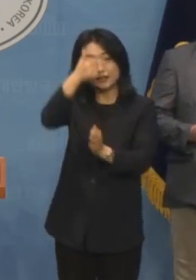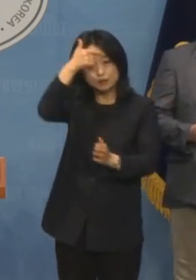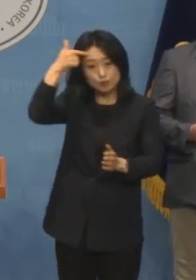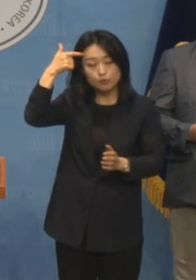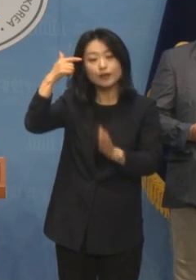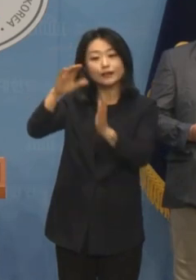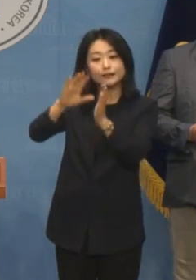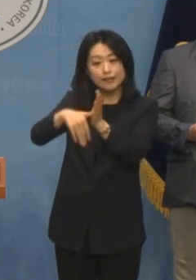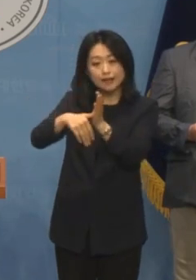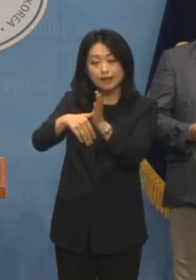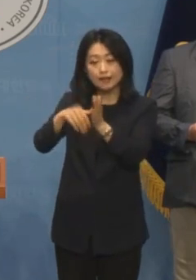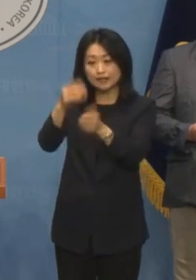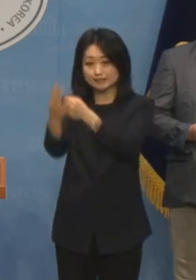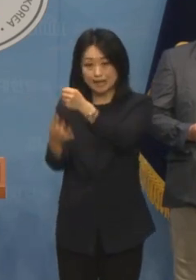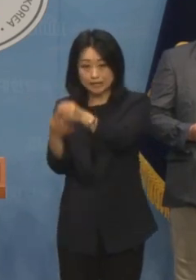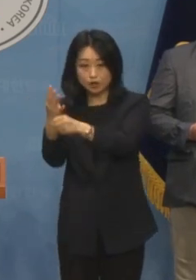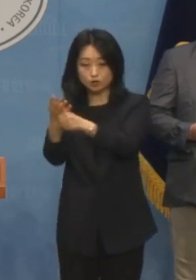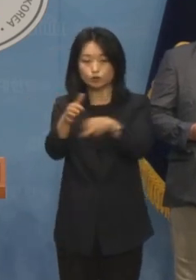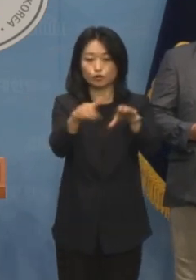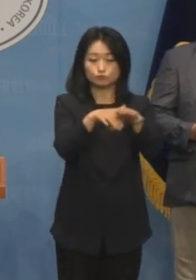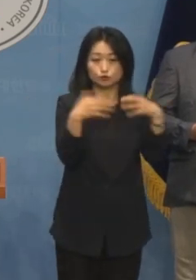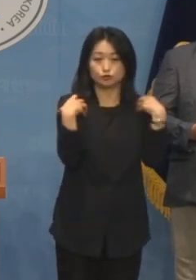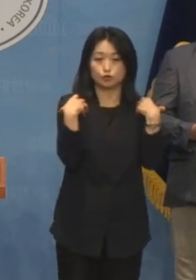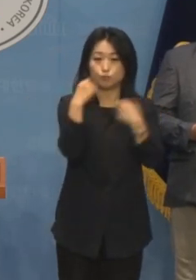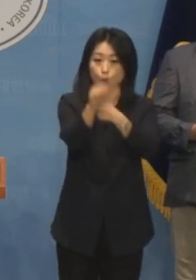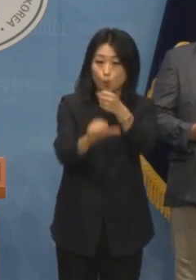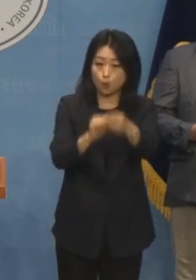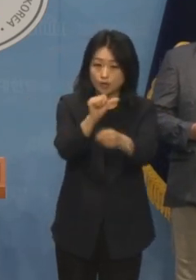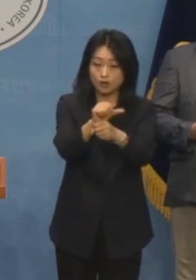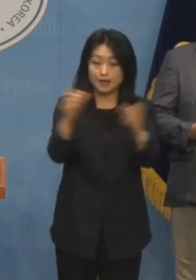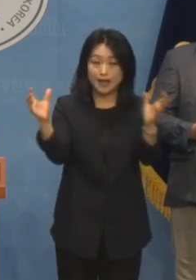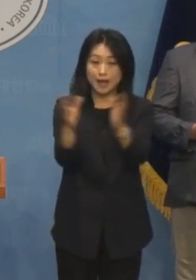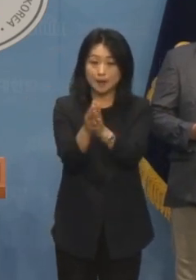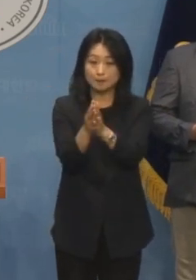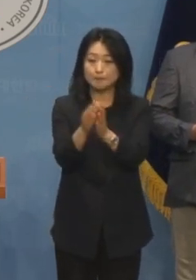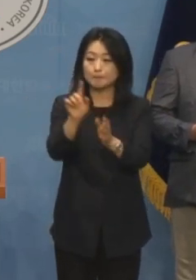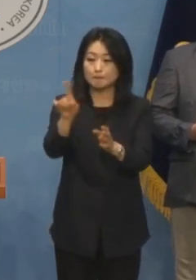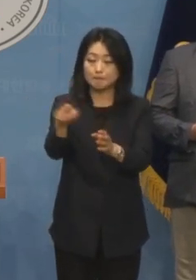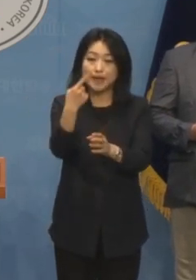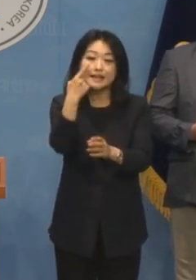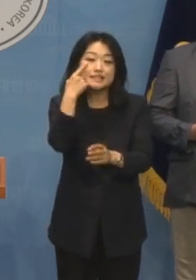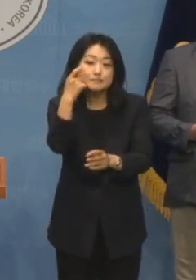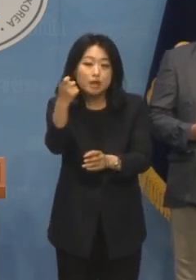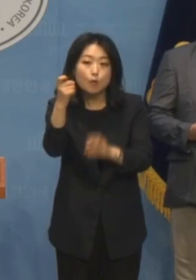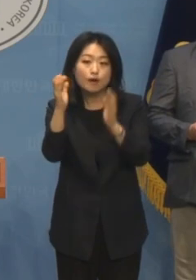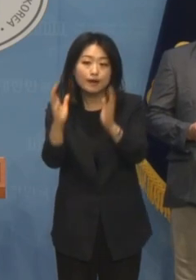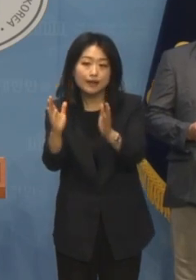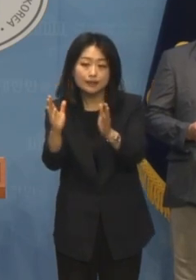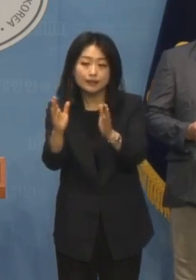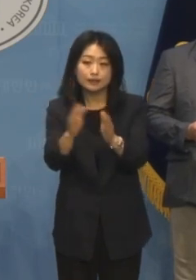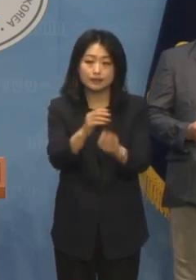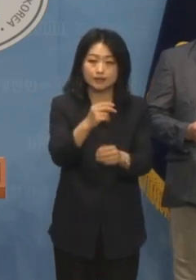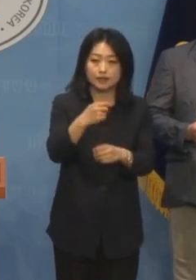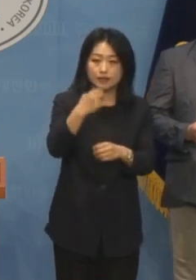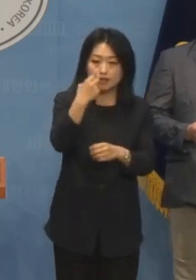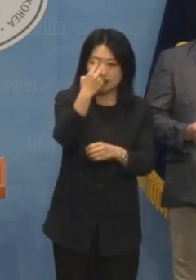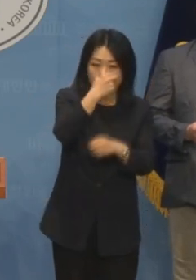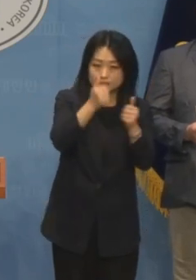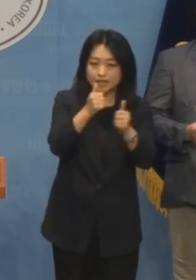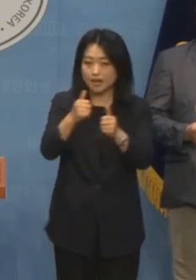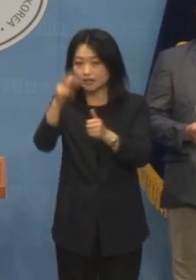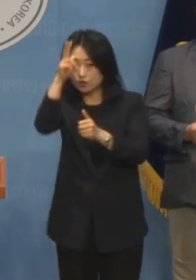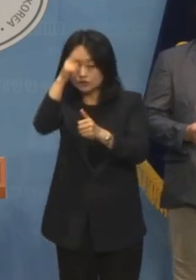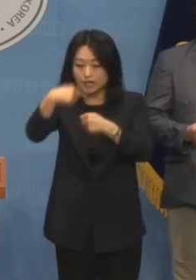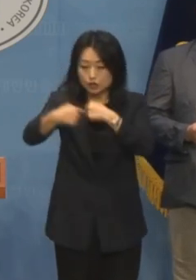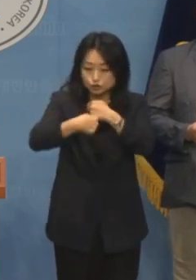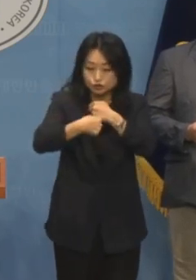정권 시기 4년, 문재인 정권 시기 5년, 총 110개월 동안 검찰, 경찰 수사 과정에서 자살한